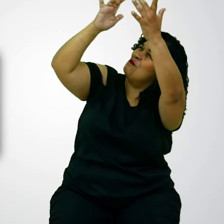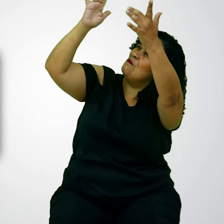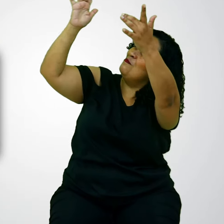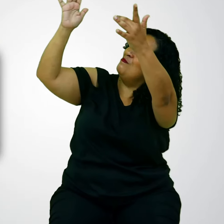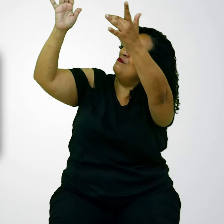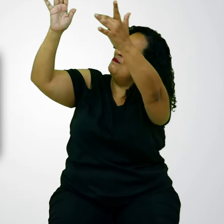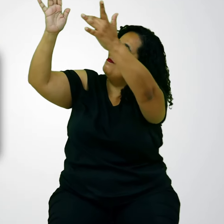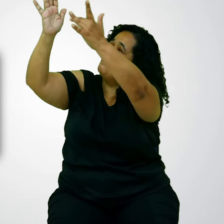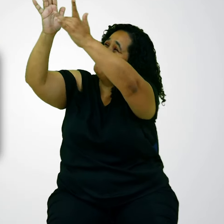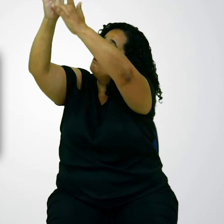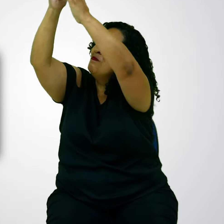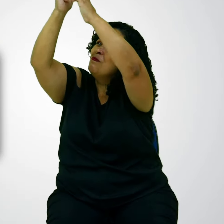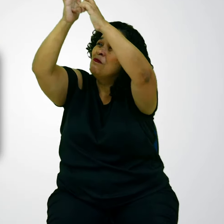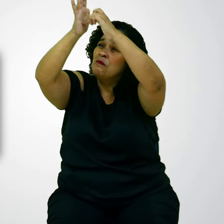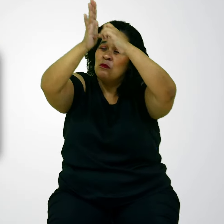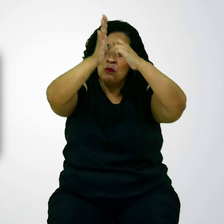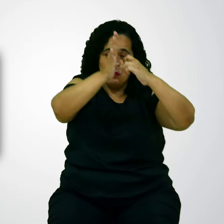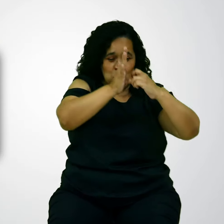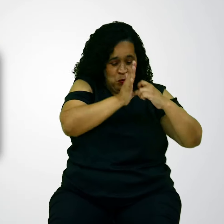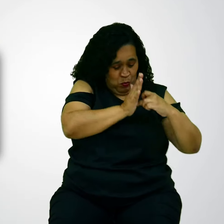é o meu